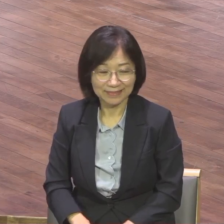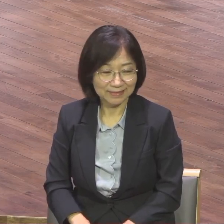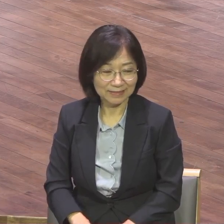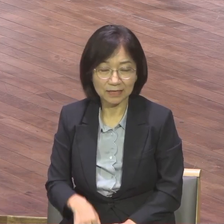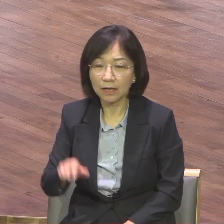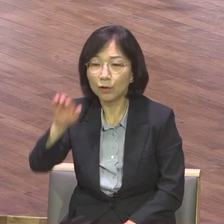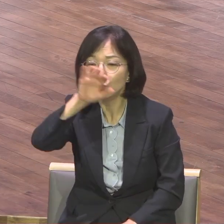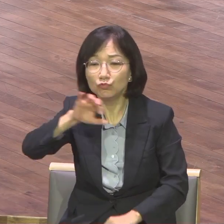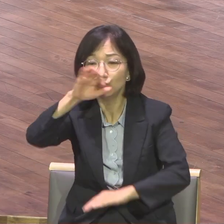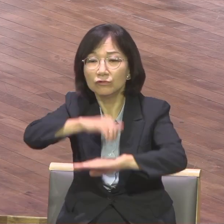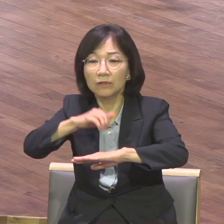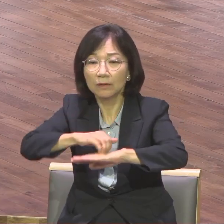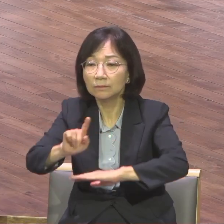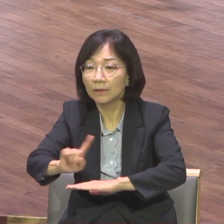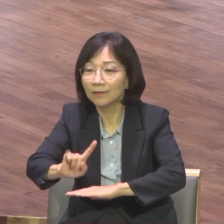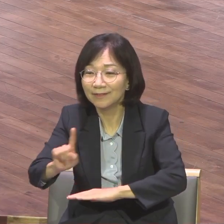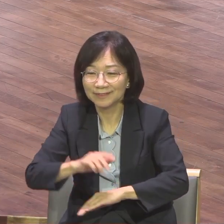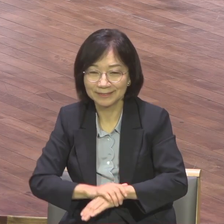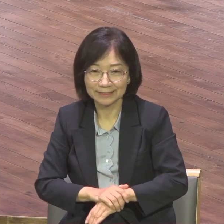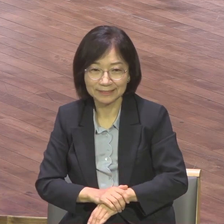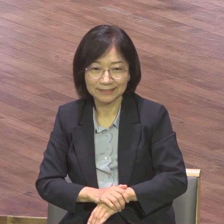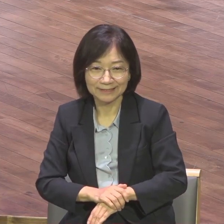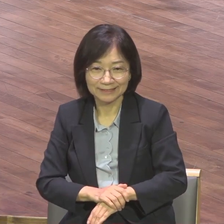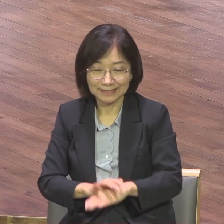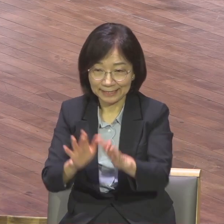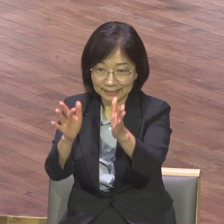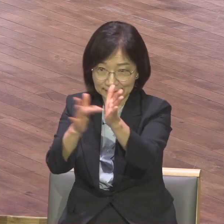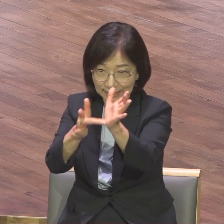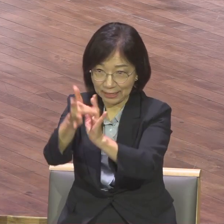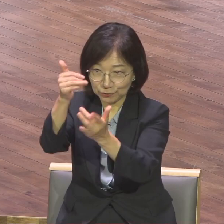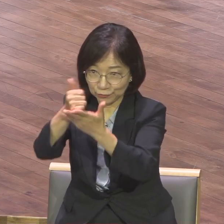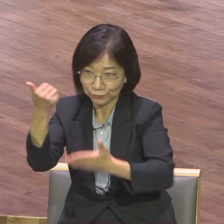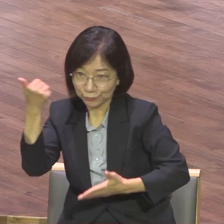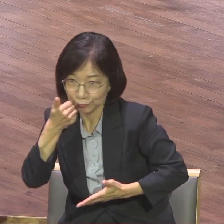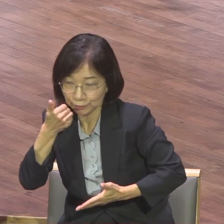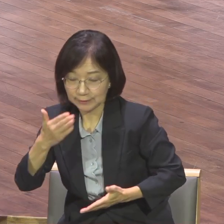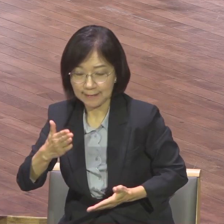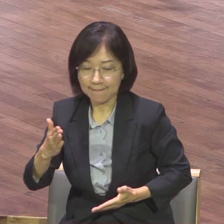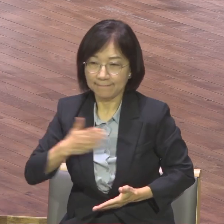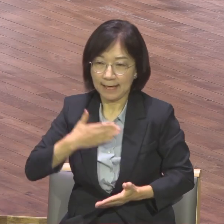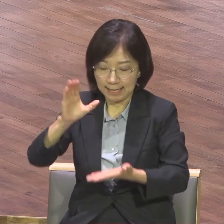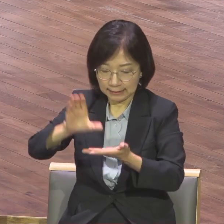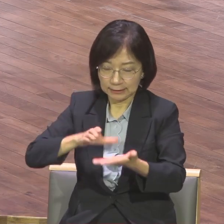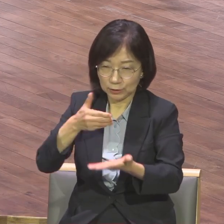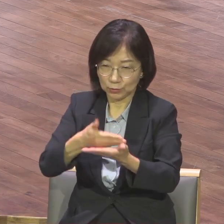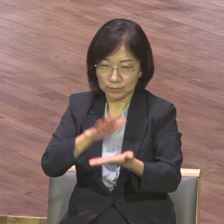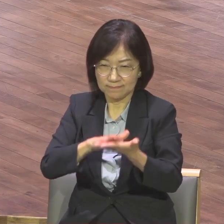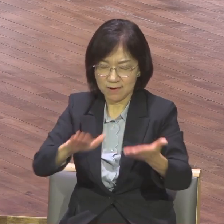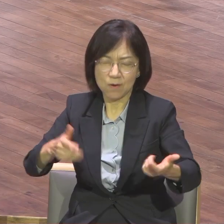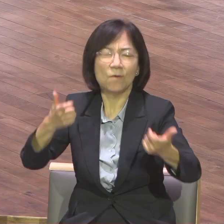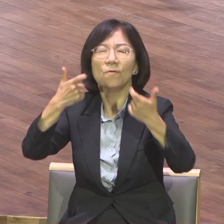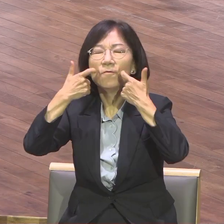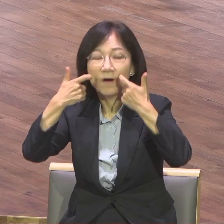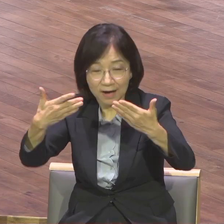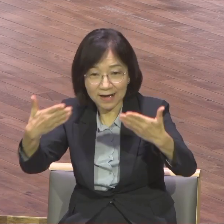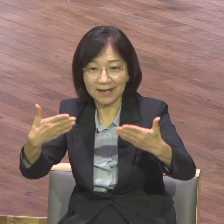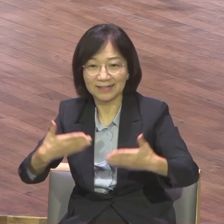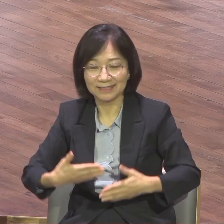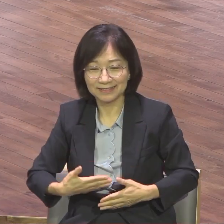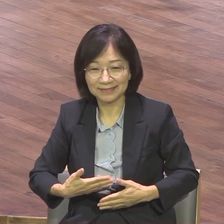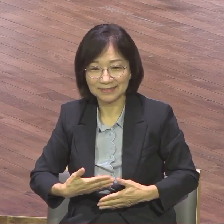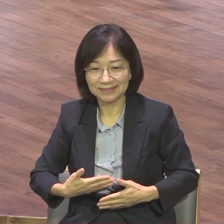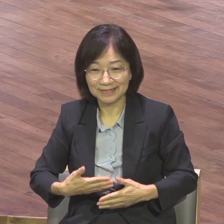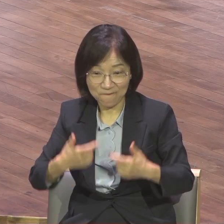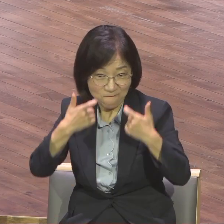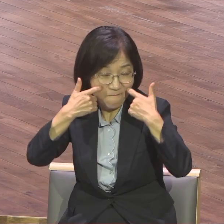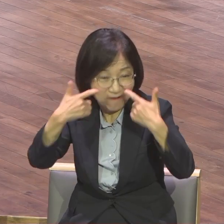무슨 훈련이냐? 예수님이 나의 그리스도라는 답을 확실히 놔야 됩니다. 결론 놔야 돼요.